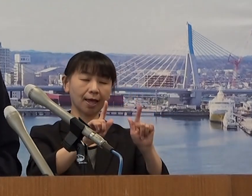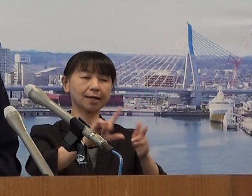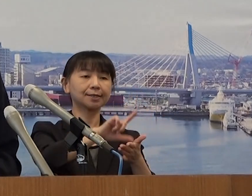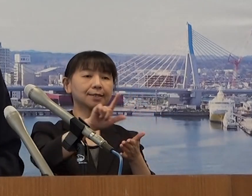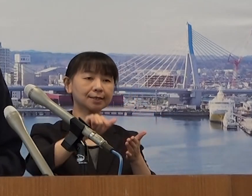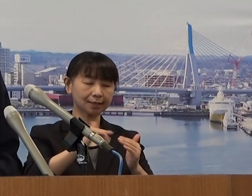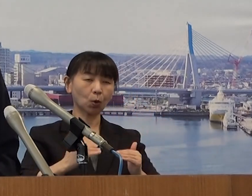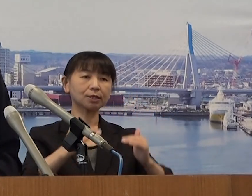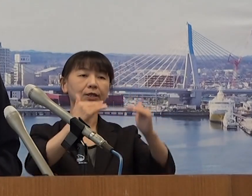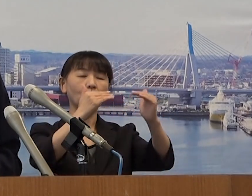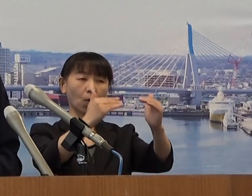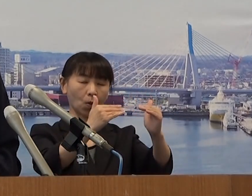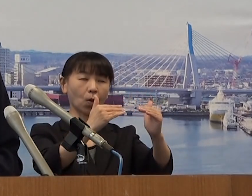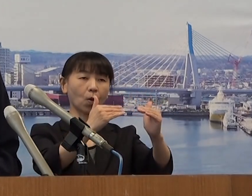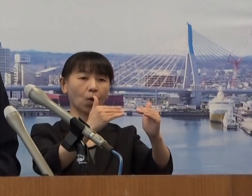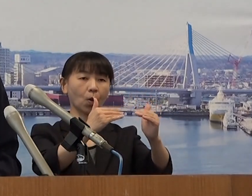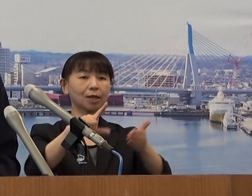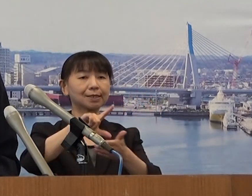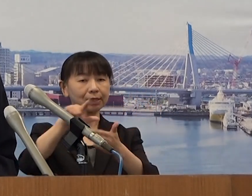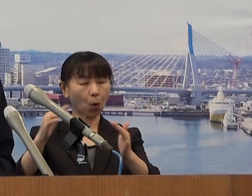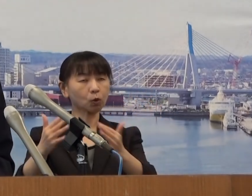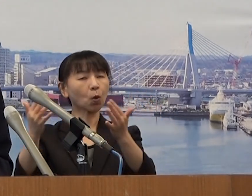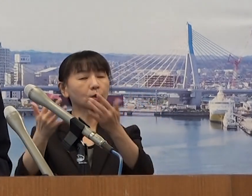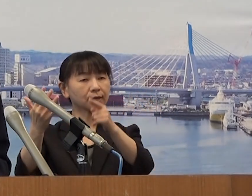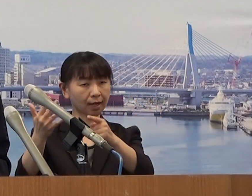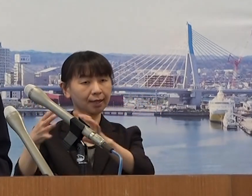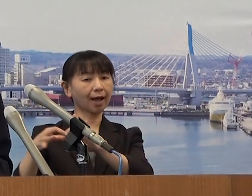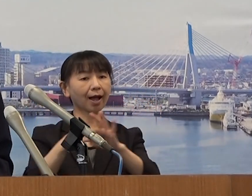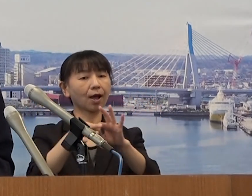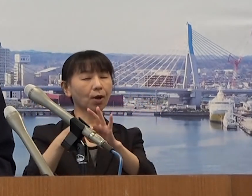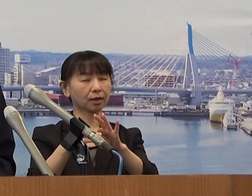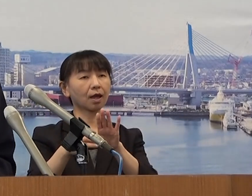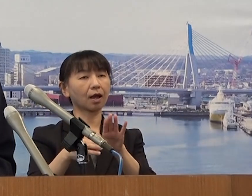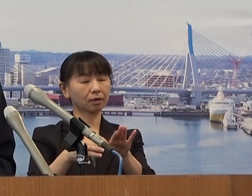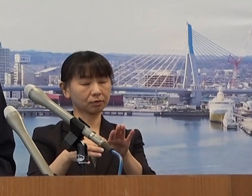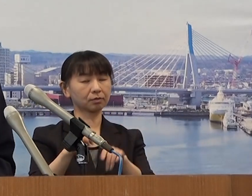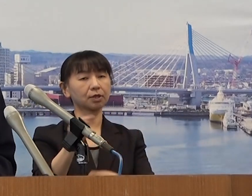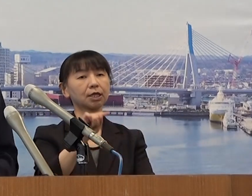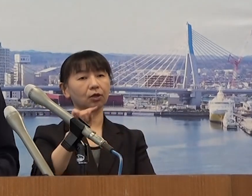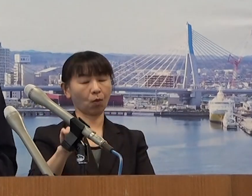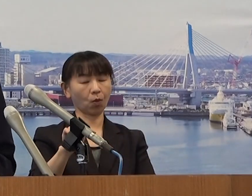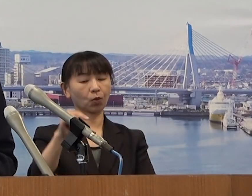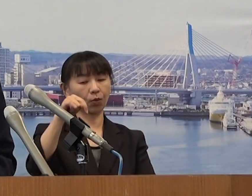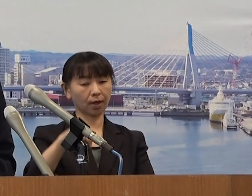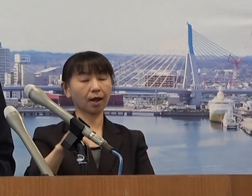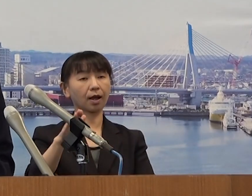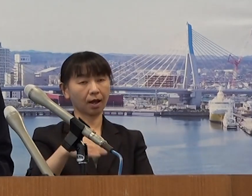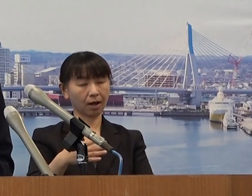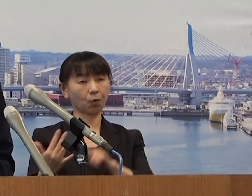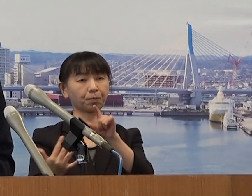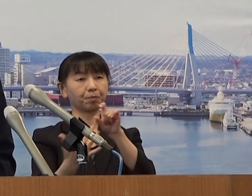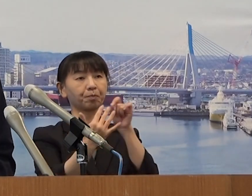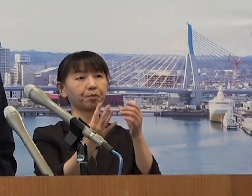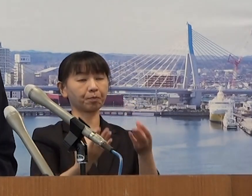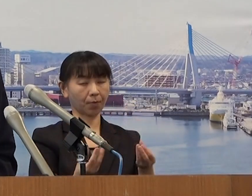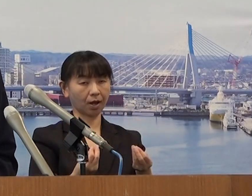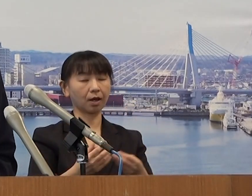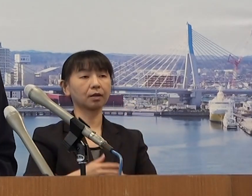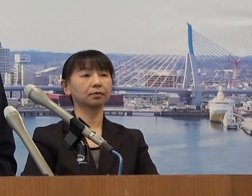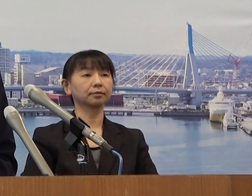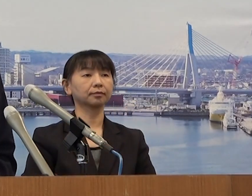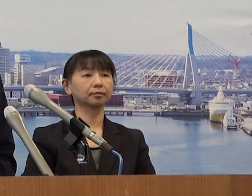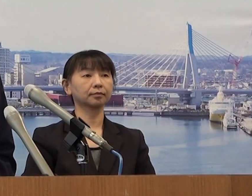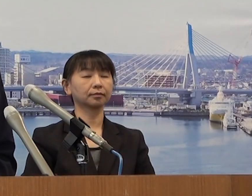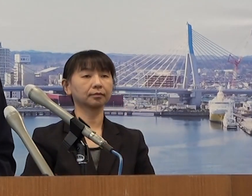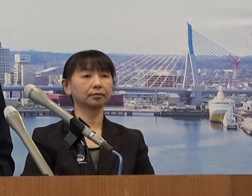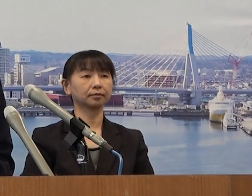興とですとか地方創生に関わっているような、そういう方々の中からもこう選んでいったという、